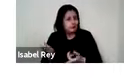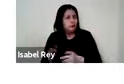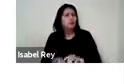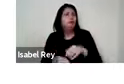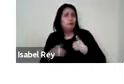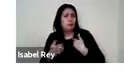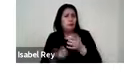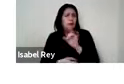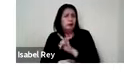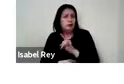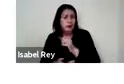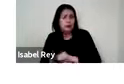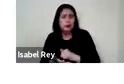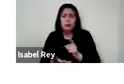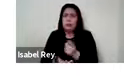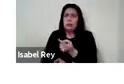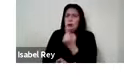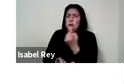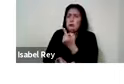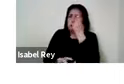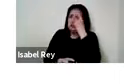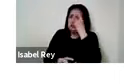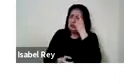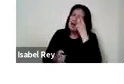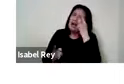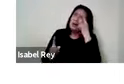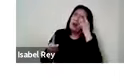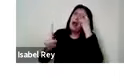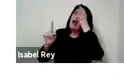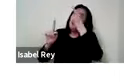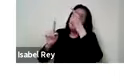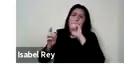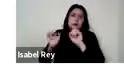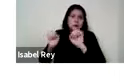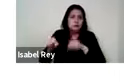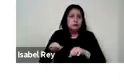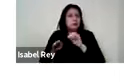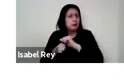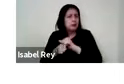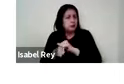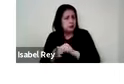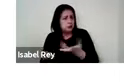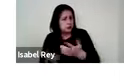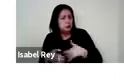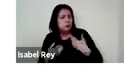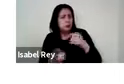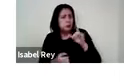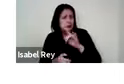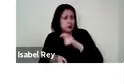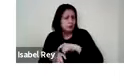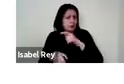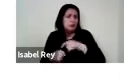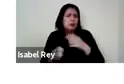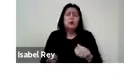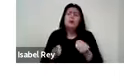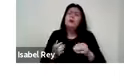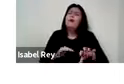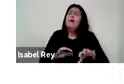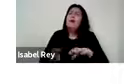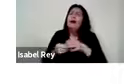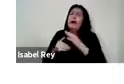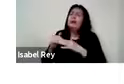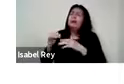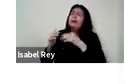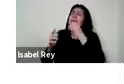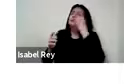útil. Y no pensar solamente en algo ideal, sino en algo también práctico y útil en el momento como forma de construir el aprendizaje o de